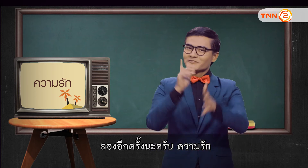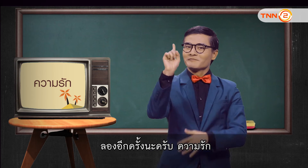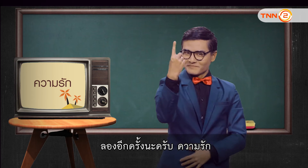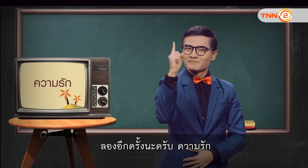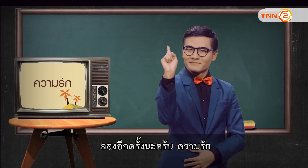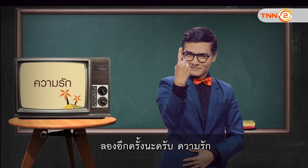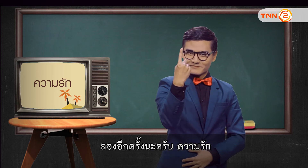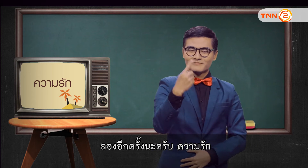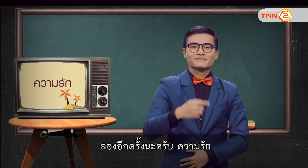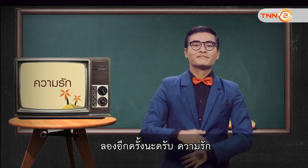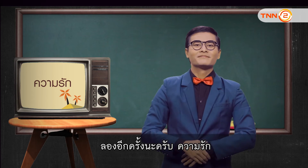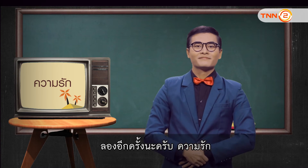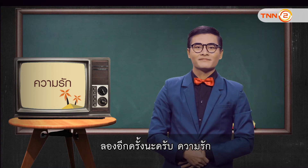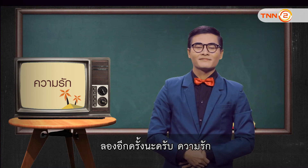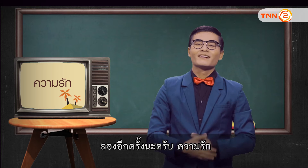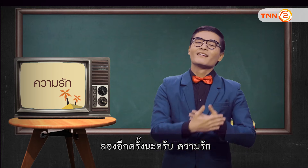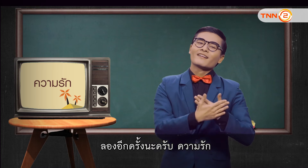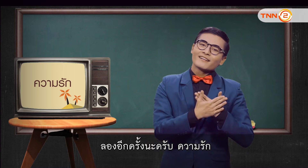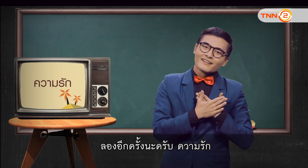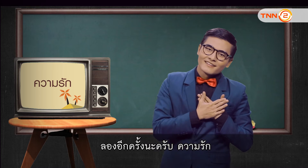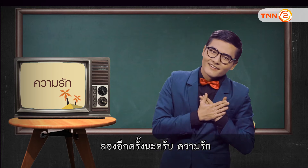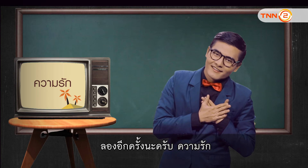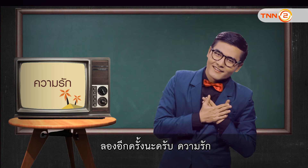ร้องอีกครั้งนะครับความรัก